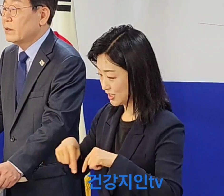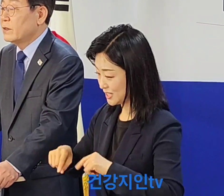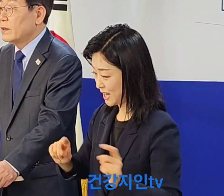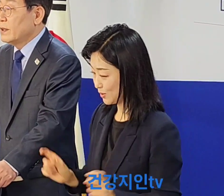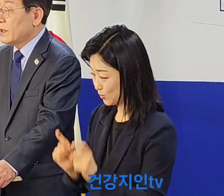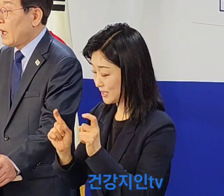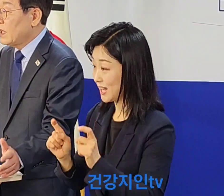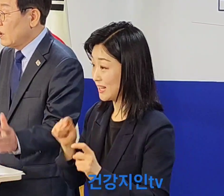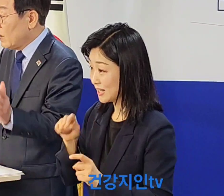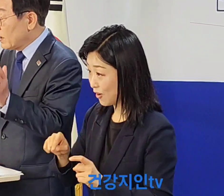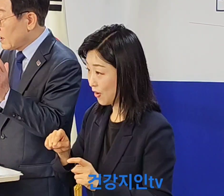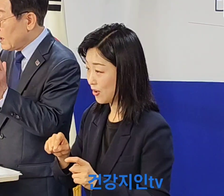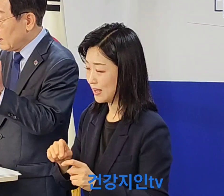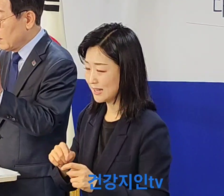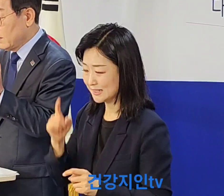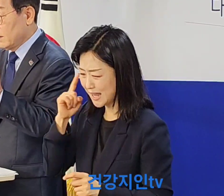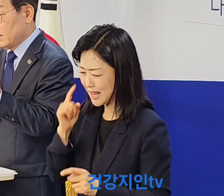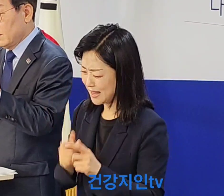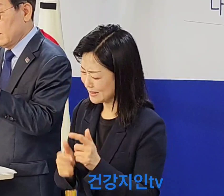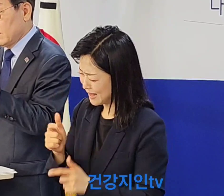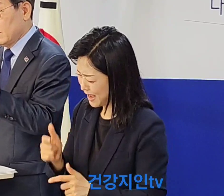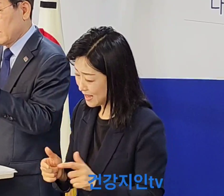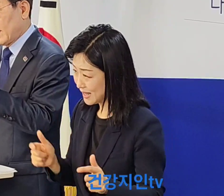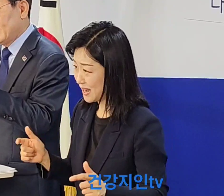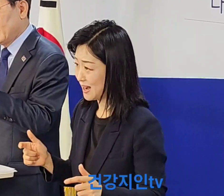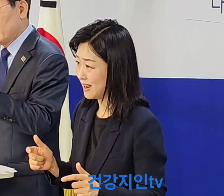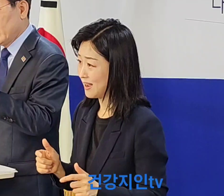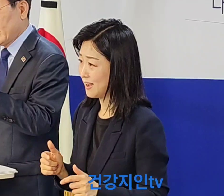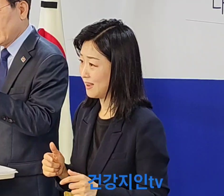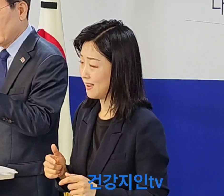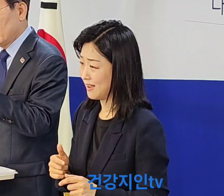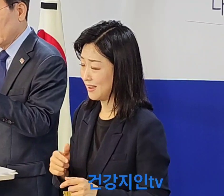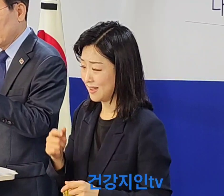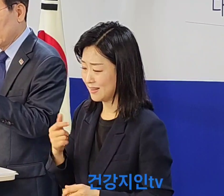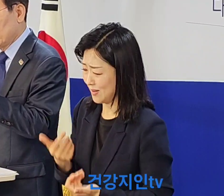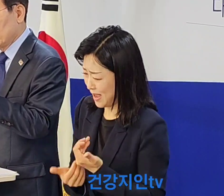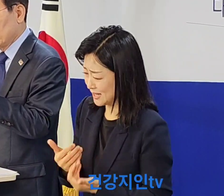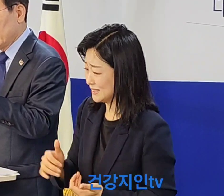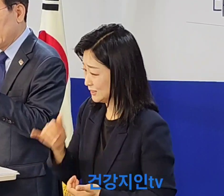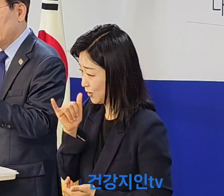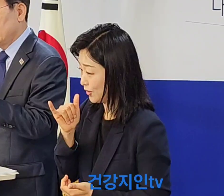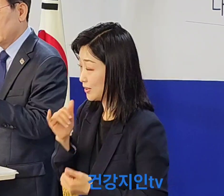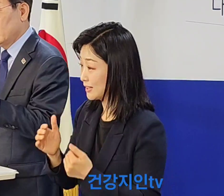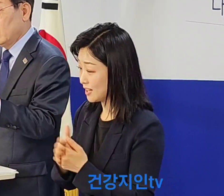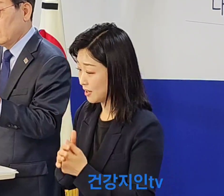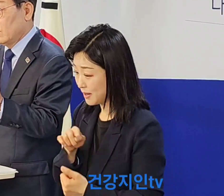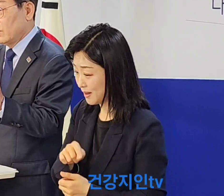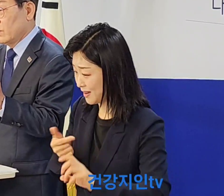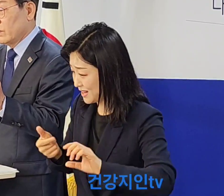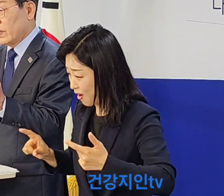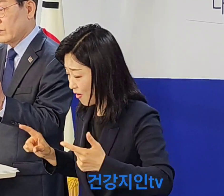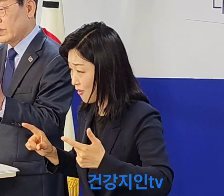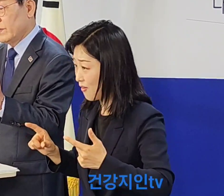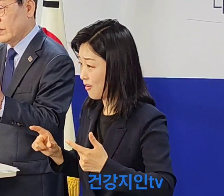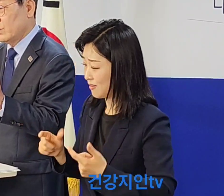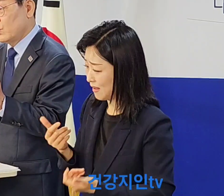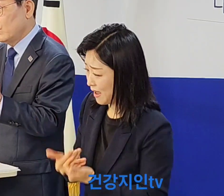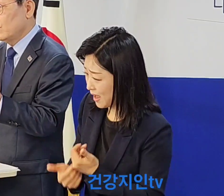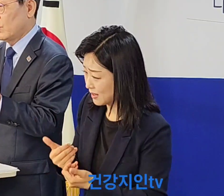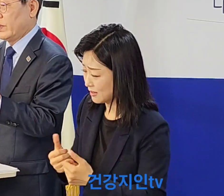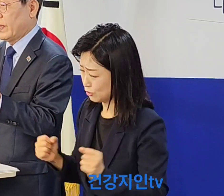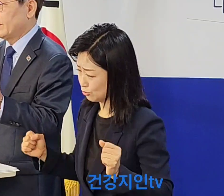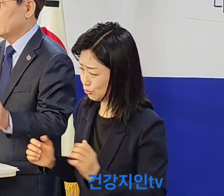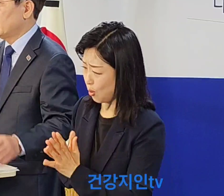논쟁되는 것들은 다 이해관계가 다르기 때문에 이견이 있고 아주 심한